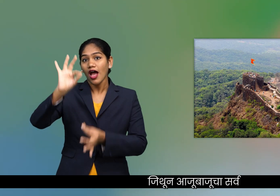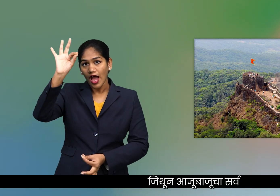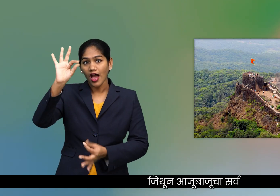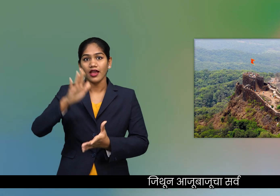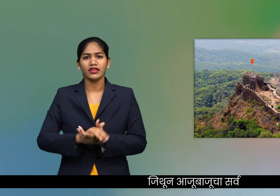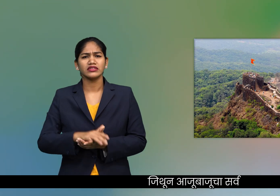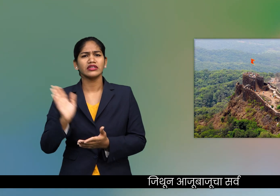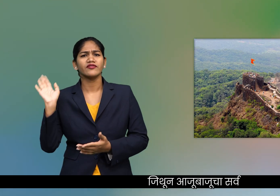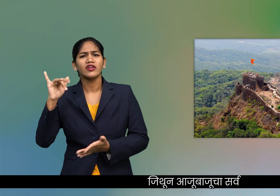जिथून आजूबाजूचा सर्व